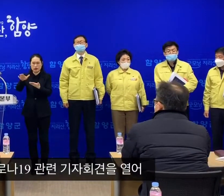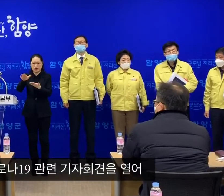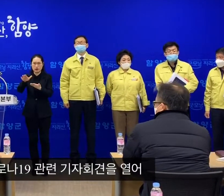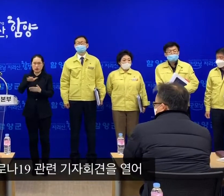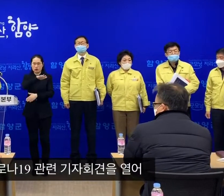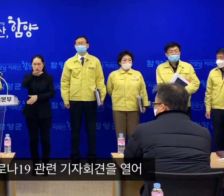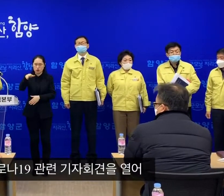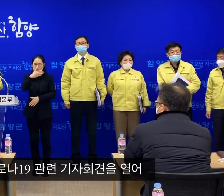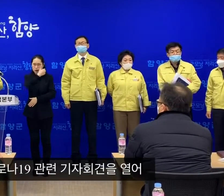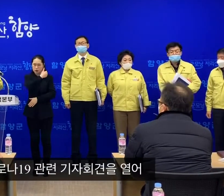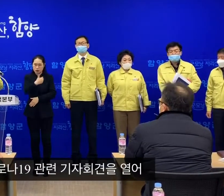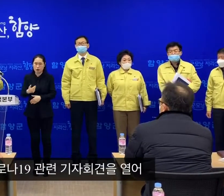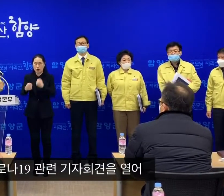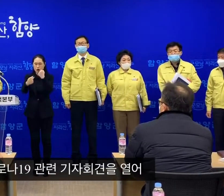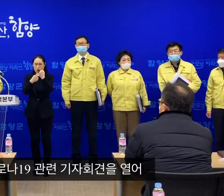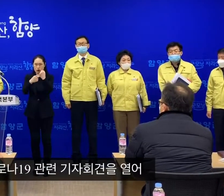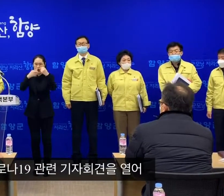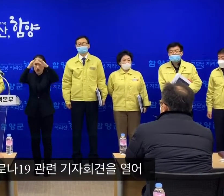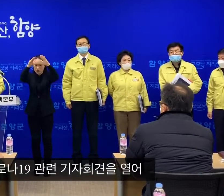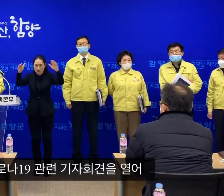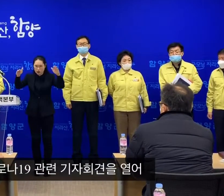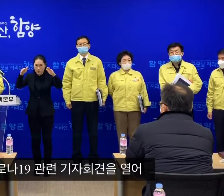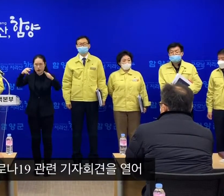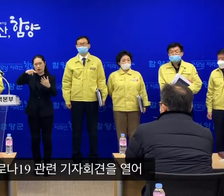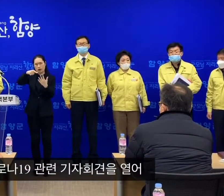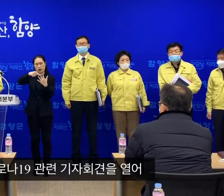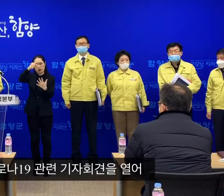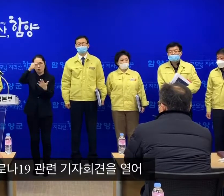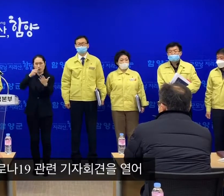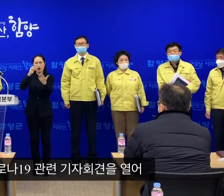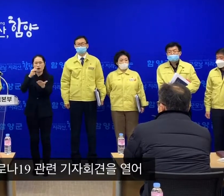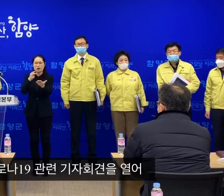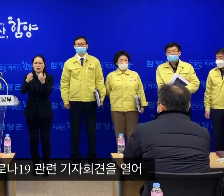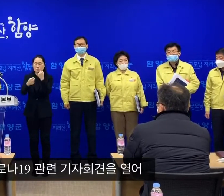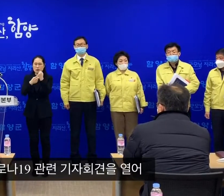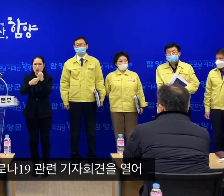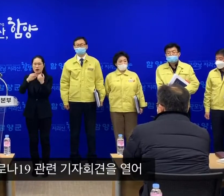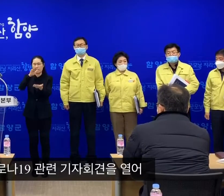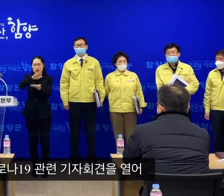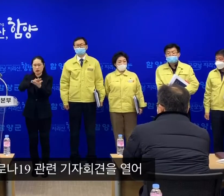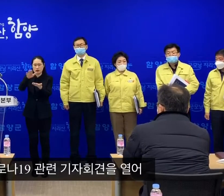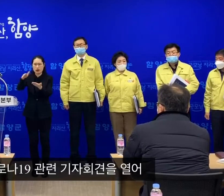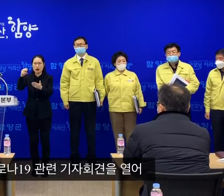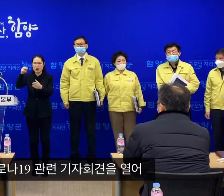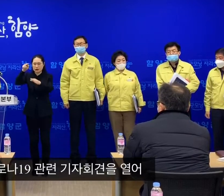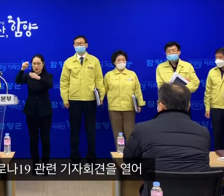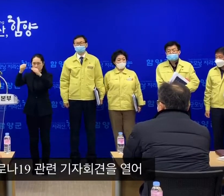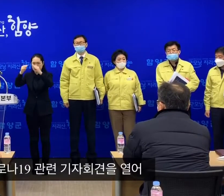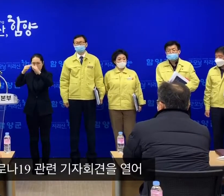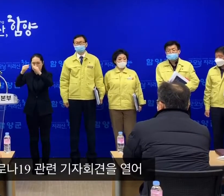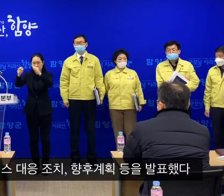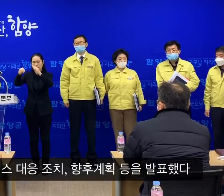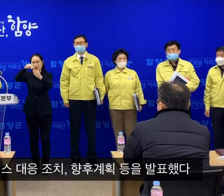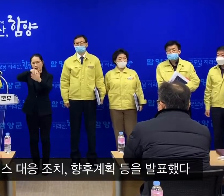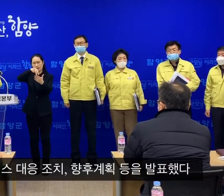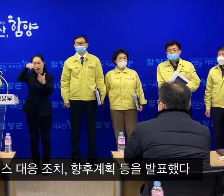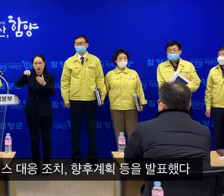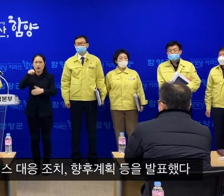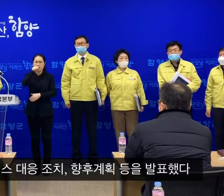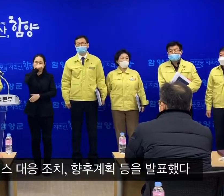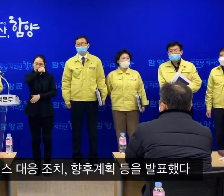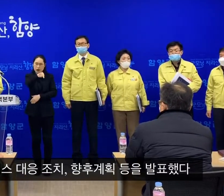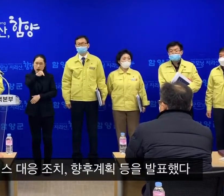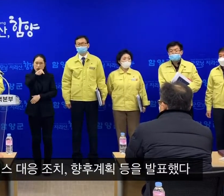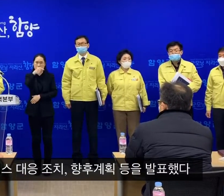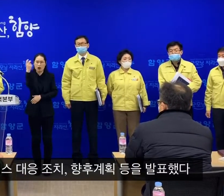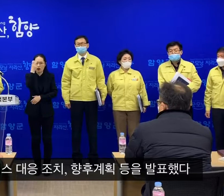우리 보건소 앞에 음악 텐트가 있습니다. 진료 선별 진료소가 있습니다. 차에서 내려가서 거기 들어갔다가